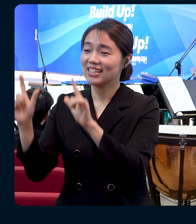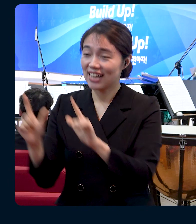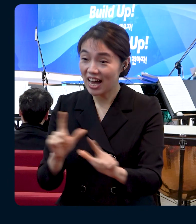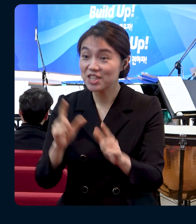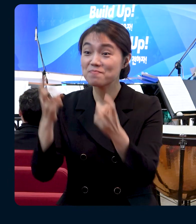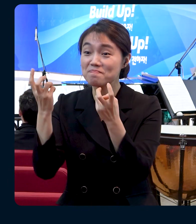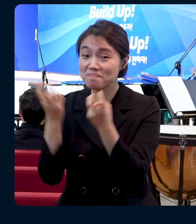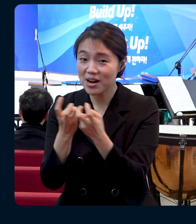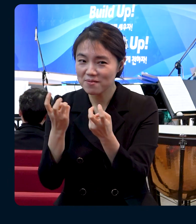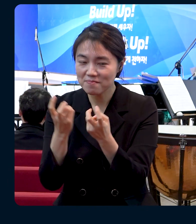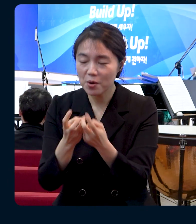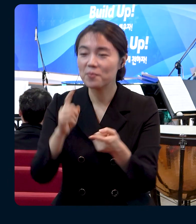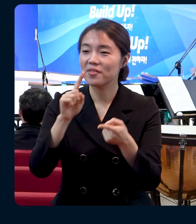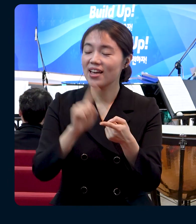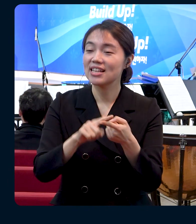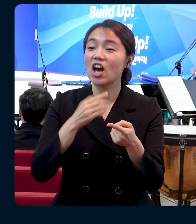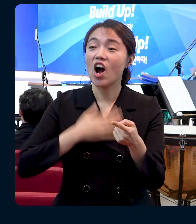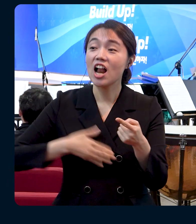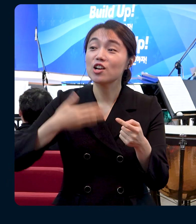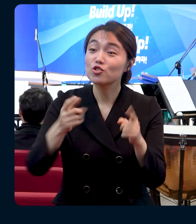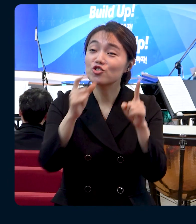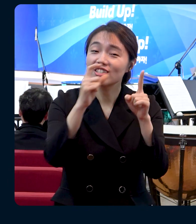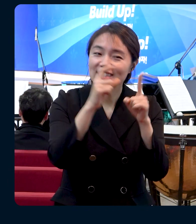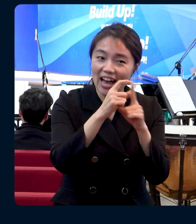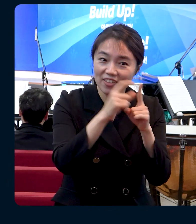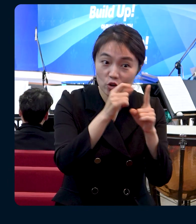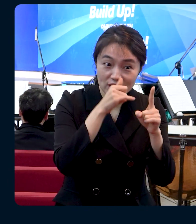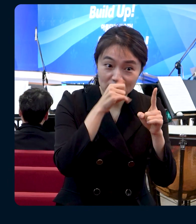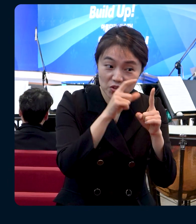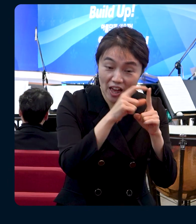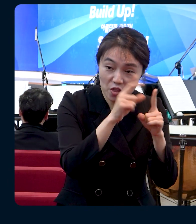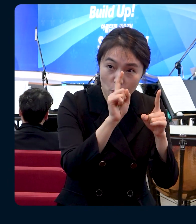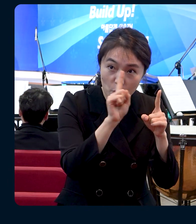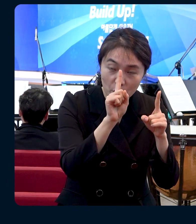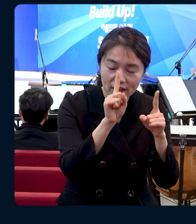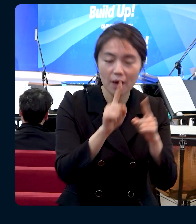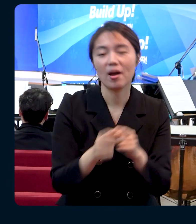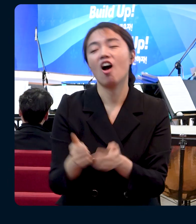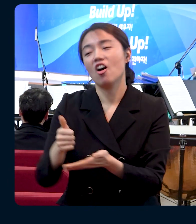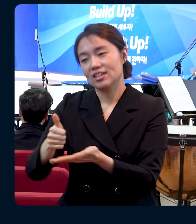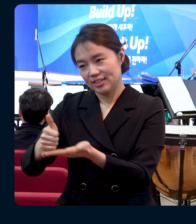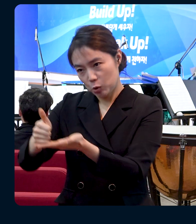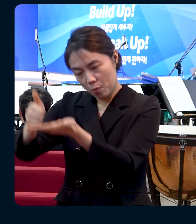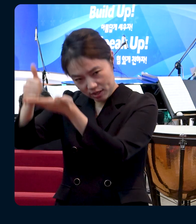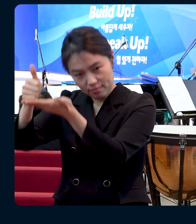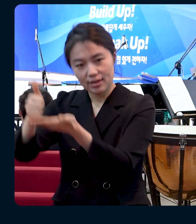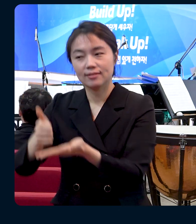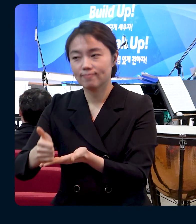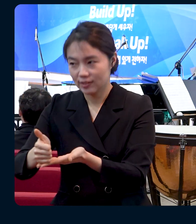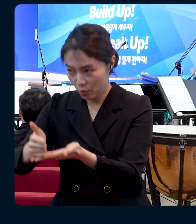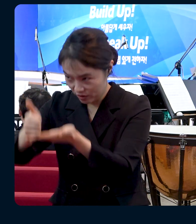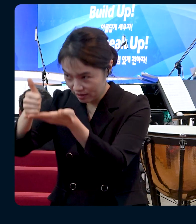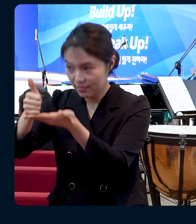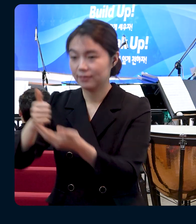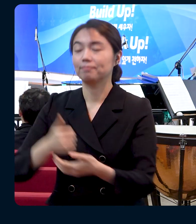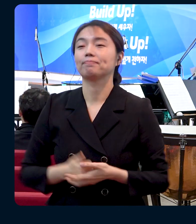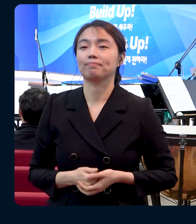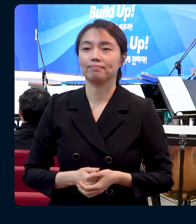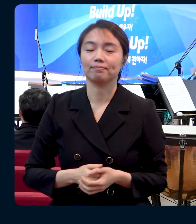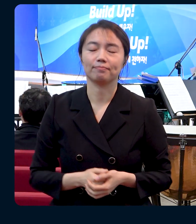그 비밀을 알려주는 그런 단어입니다. 그 단어가 어떤 단어냐? 바로 섬김에라는 단어입니다.